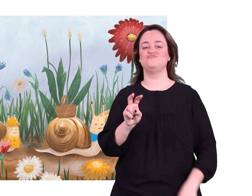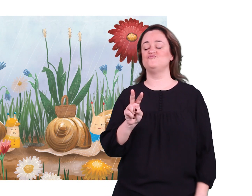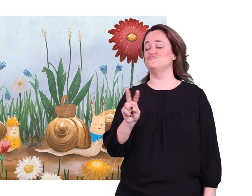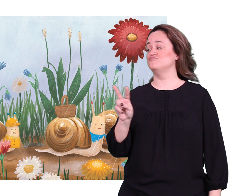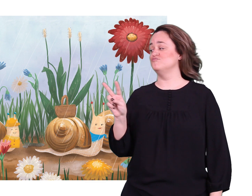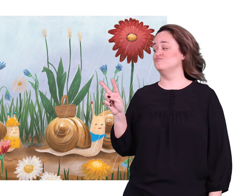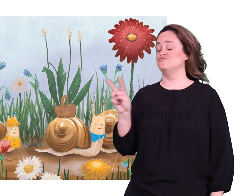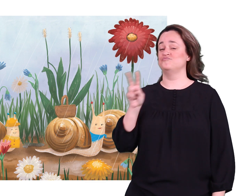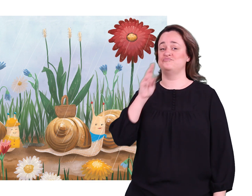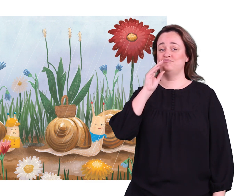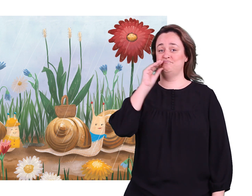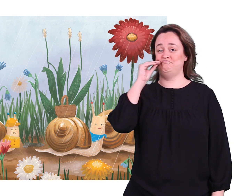En chemin,